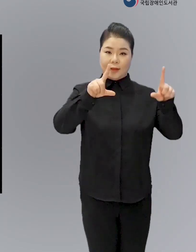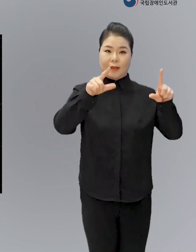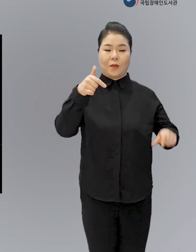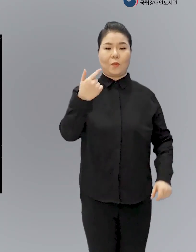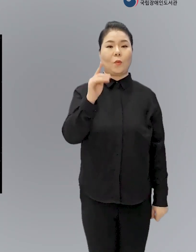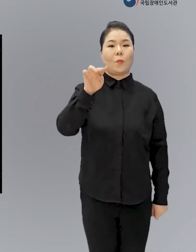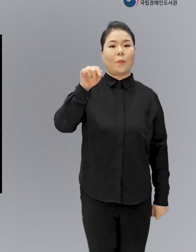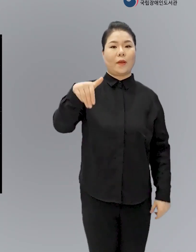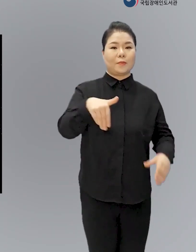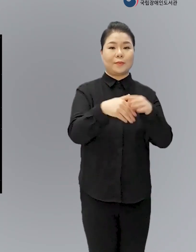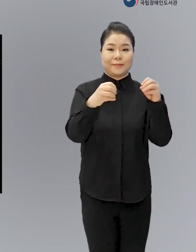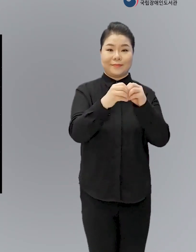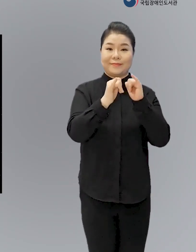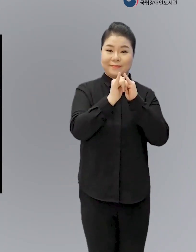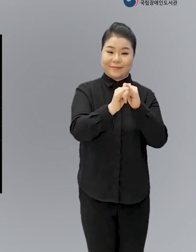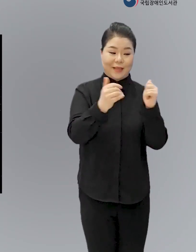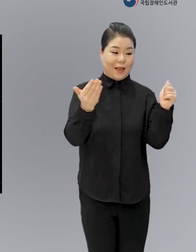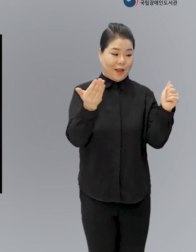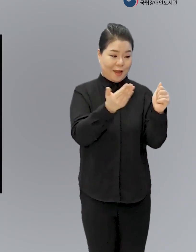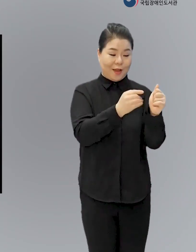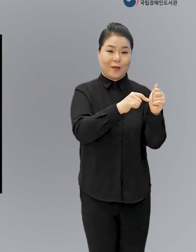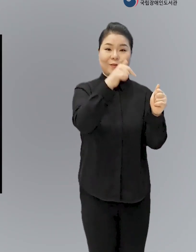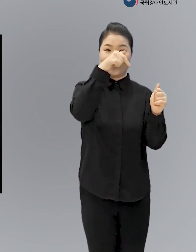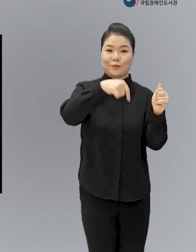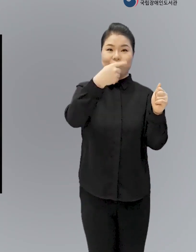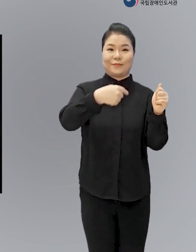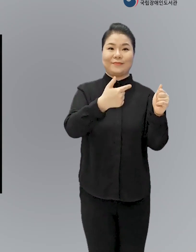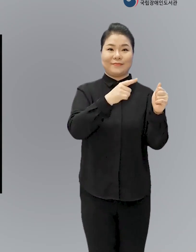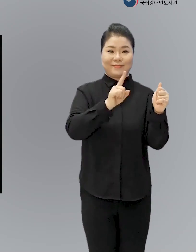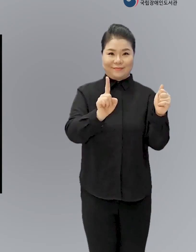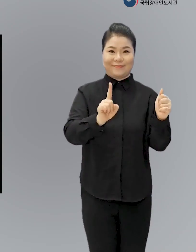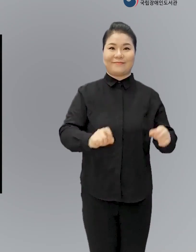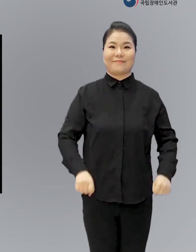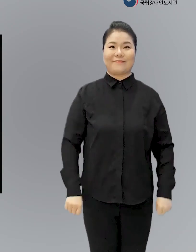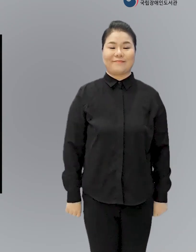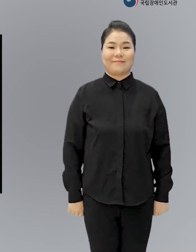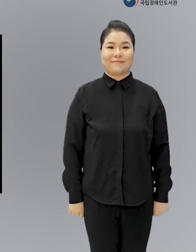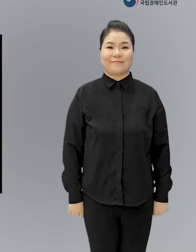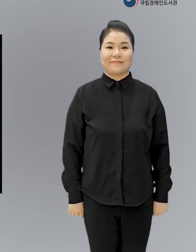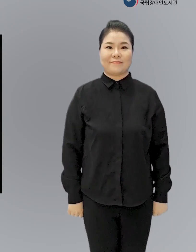2021년 노벨 문학상 수상 압둘라자크 구르나.